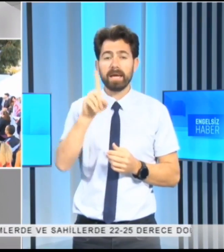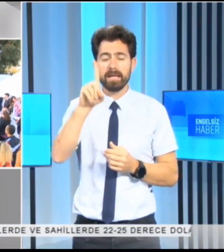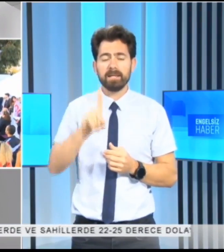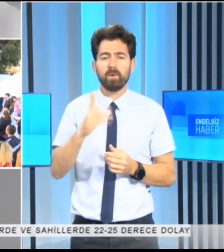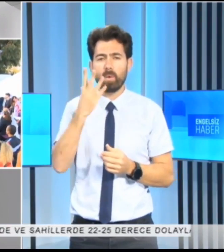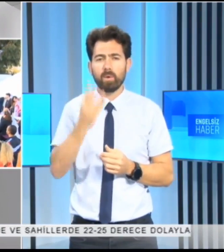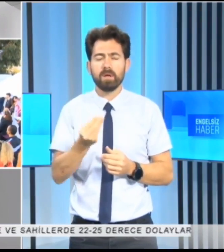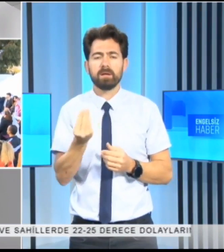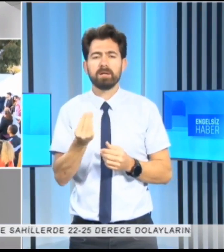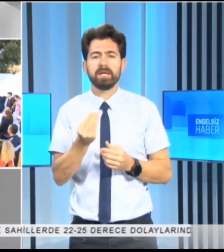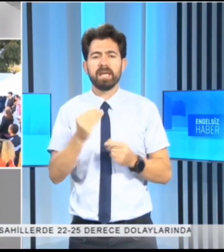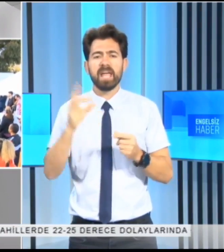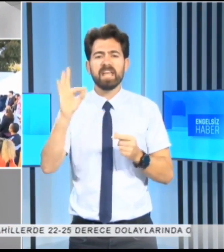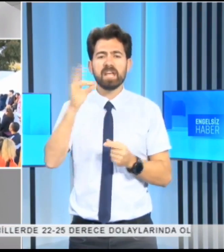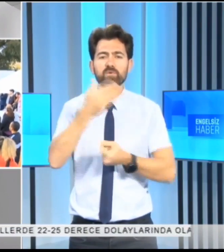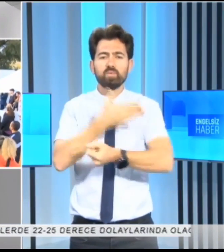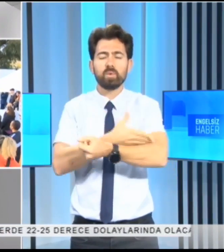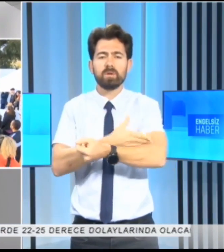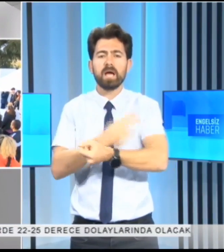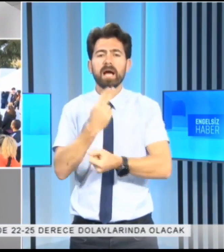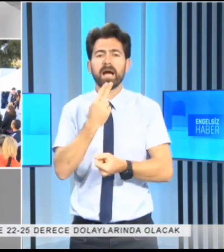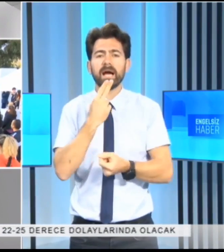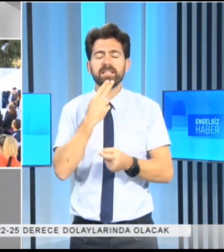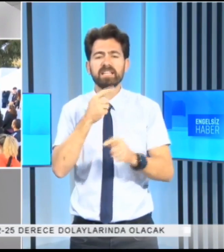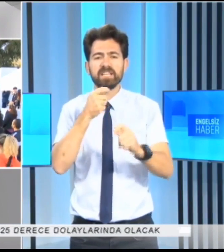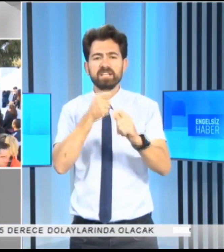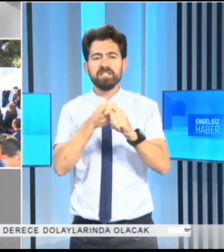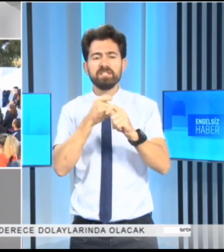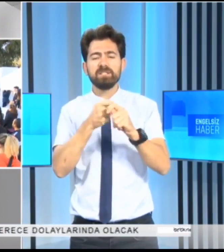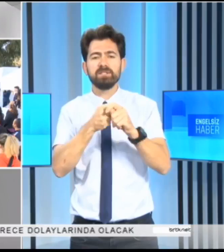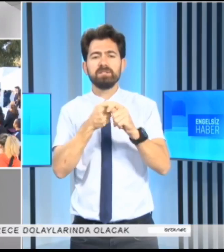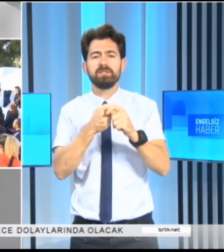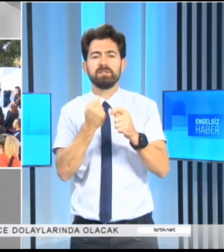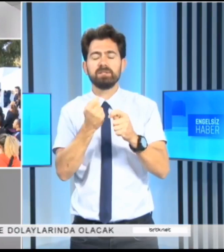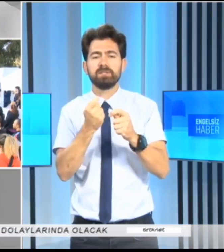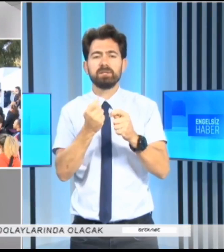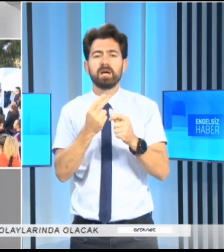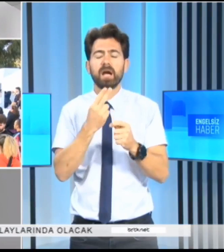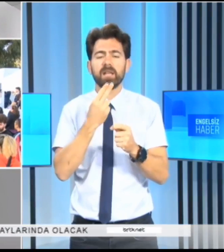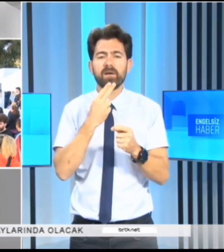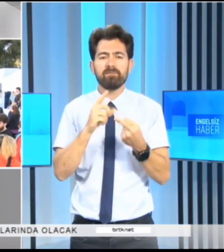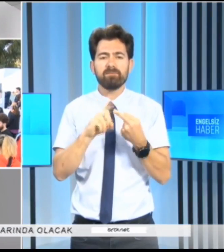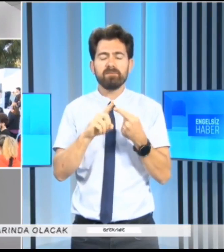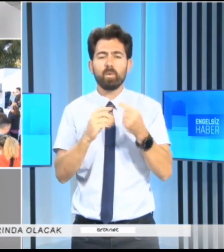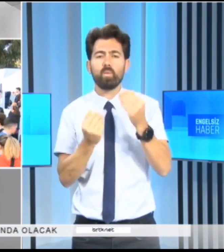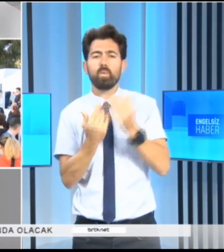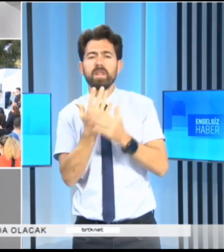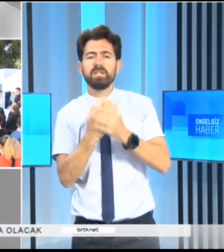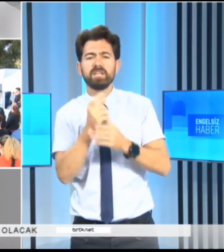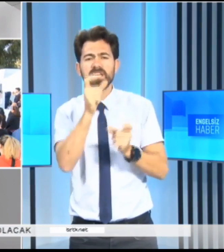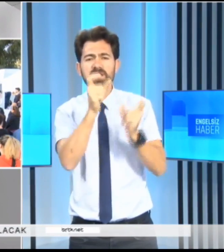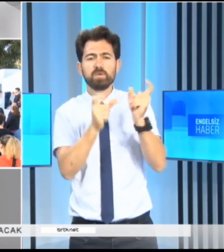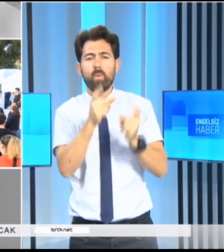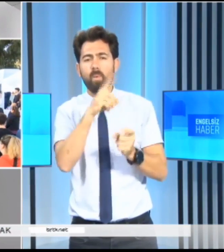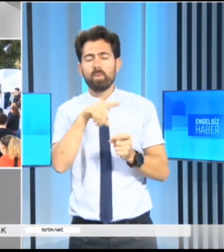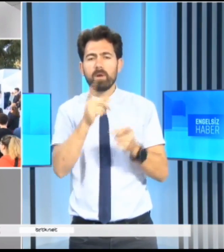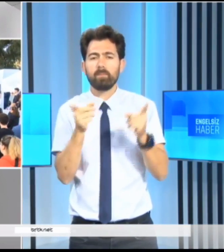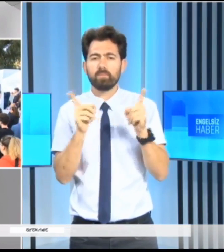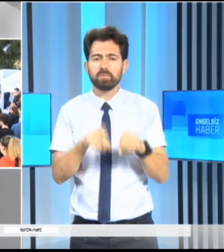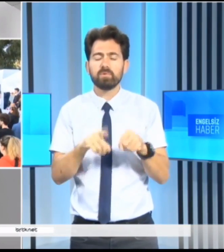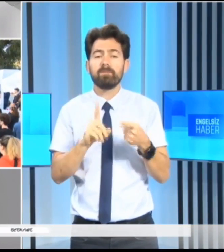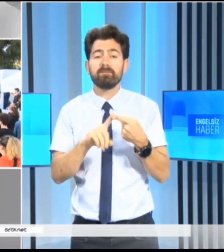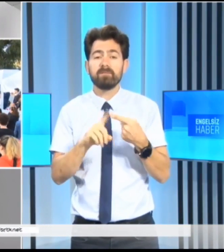çerçevesinde ilk olarak Yeşilyurt'ta kadın girişimciler ve üreticilerle bir araya geldi